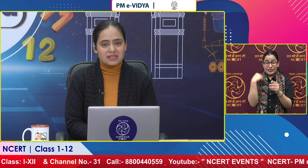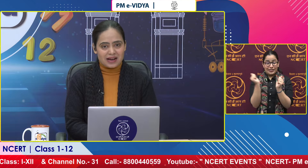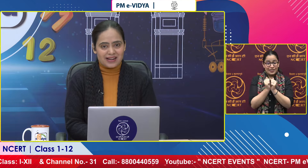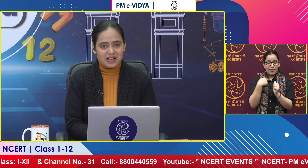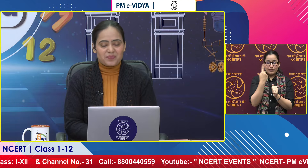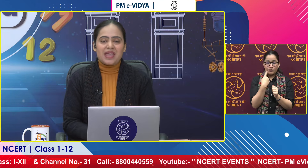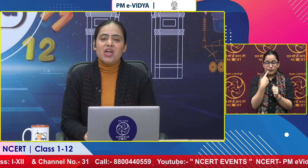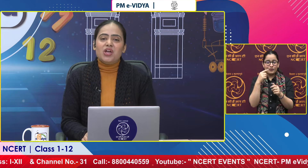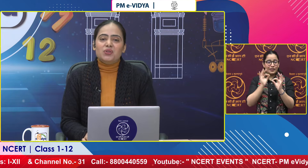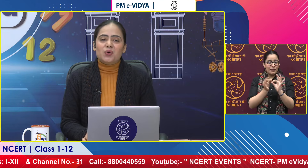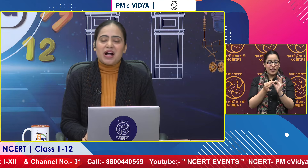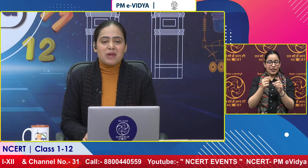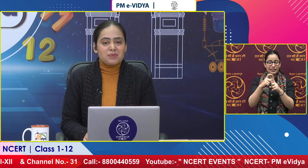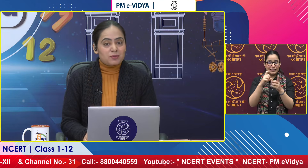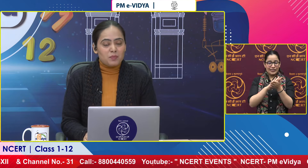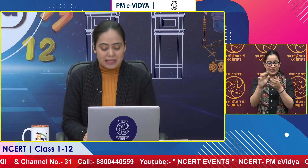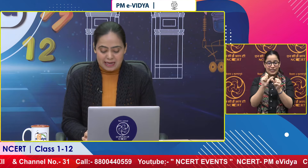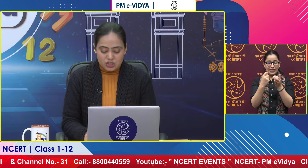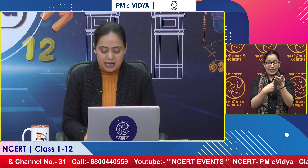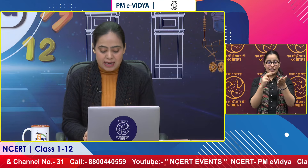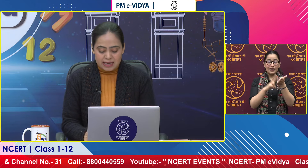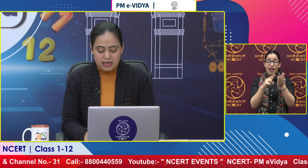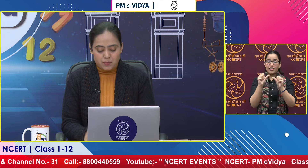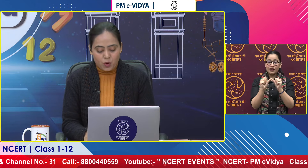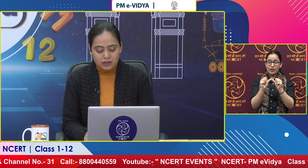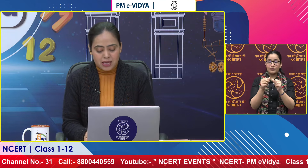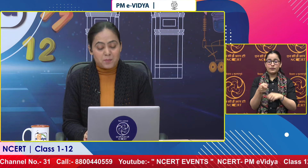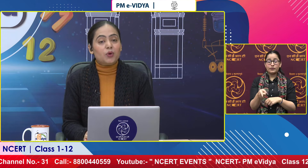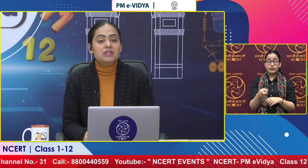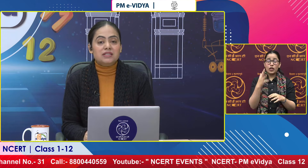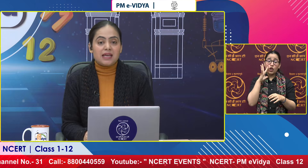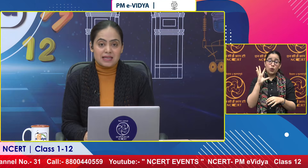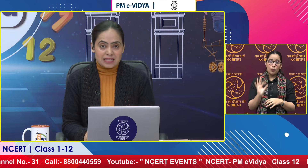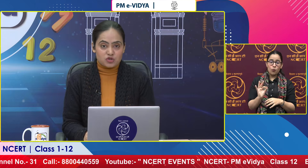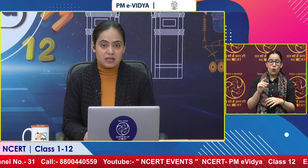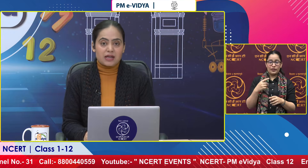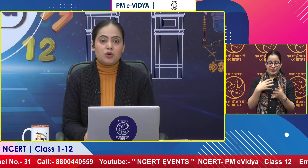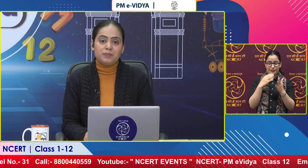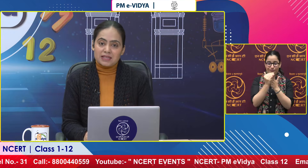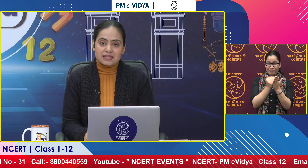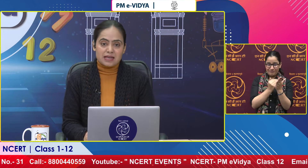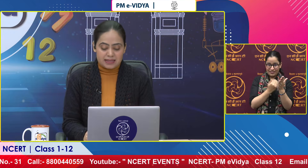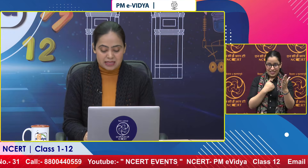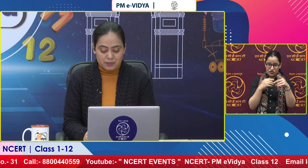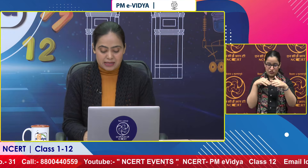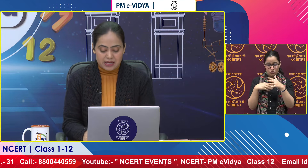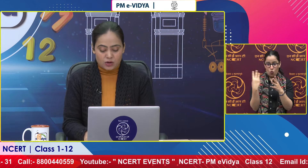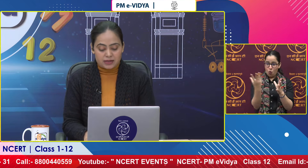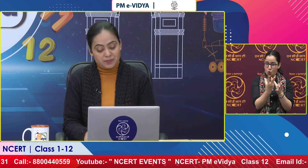मिस धारणा। तो हम आप सबको बताना चाहेंगे कि बहुत ही इम्पॉर्टेंट ये एक सेशन है, और प्लीज़ इसका हिस्सा बनिए। और